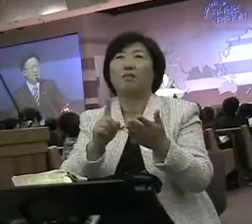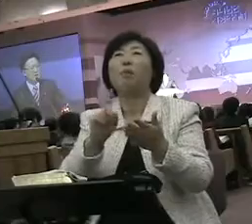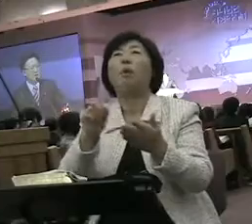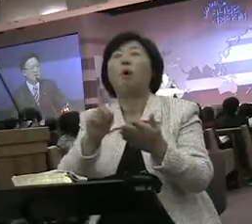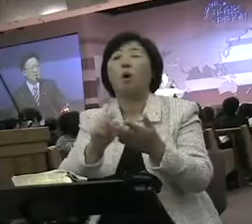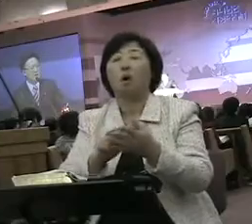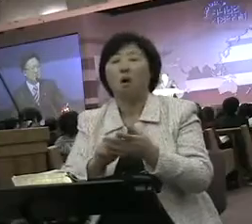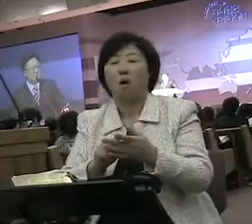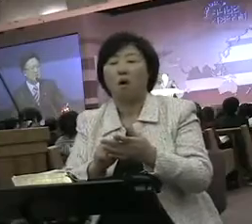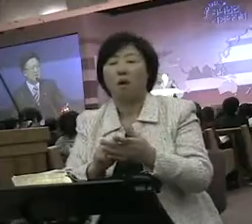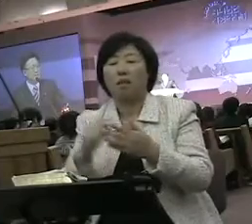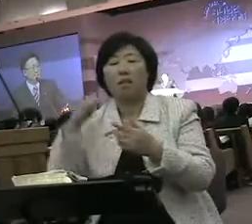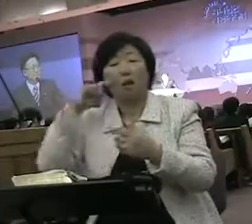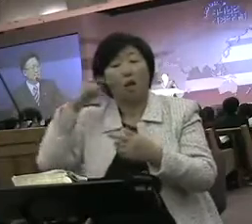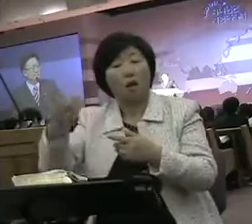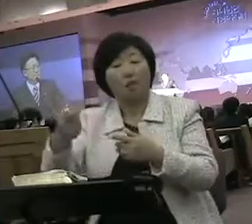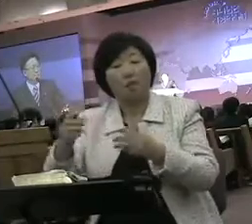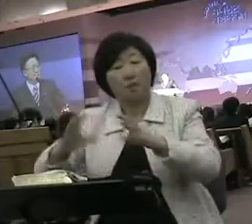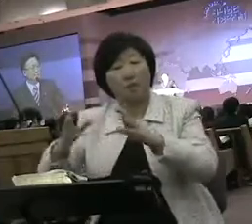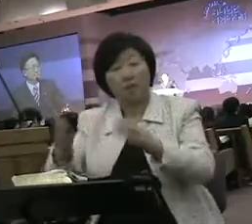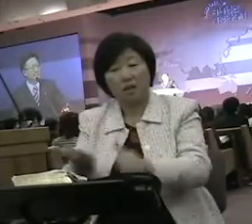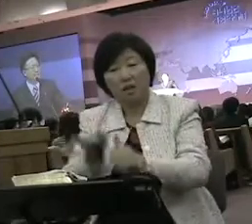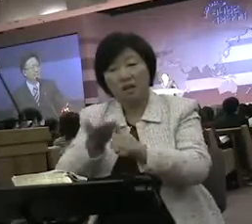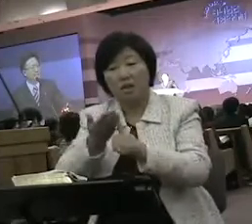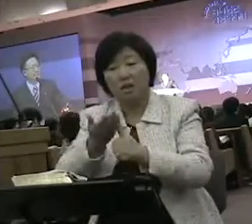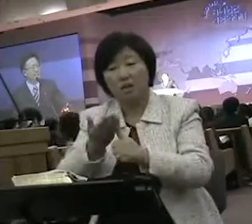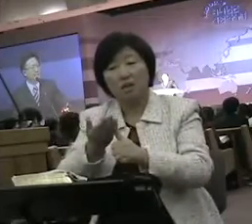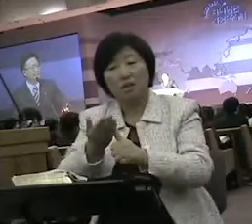다음 세대가 길러줄 수 있는,